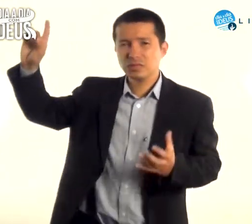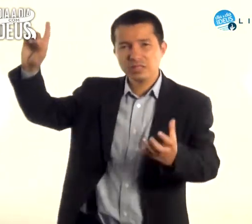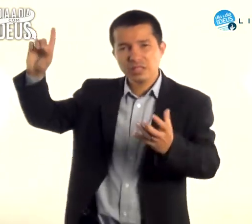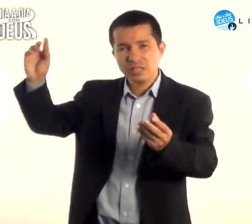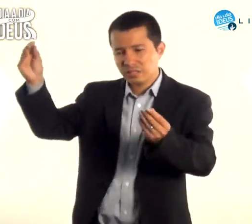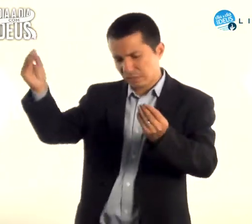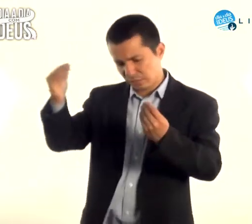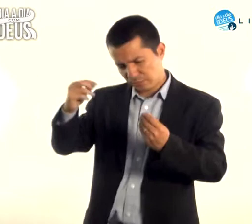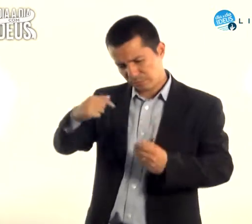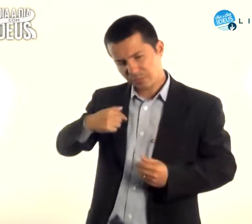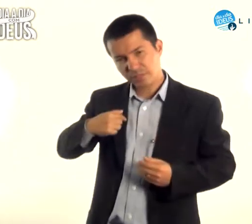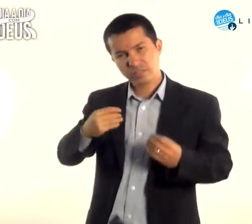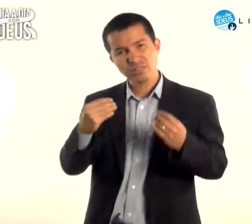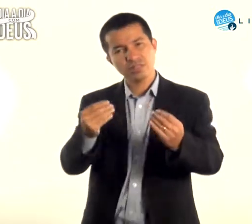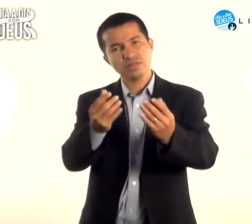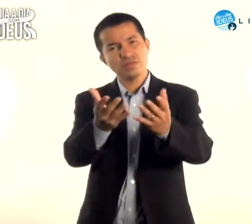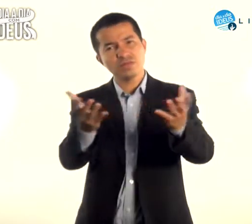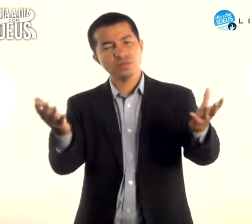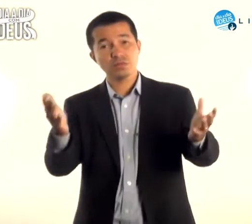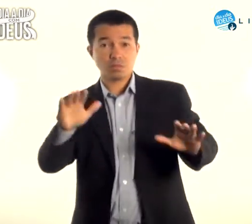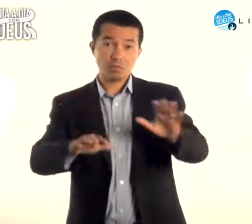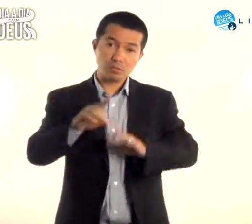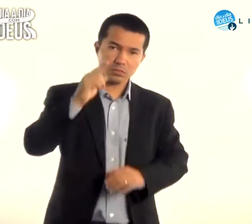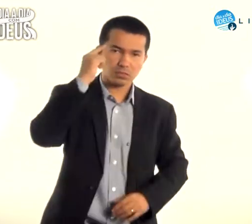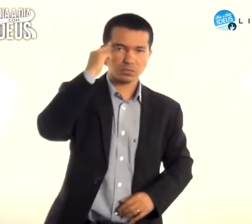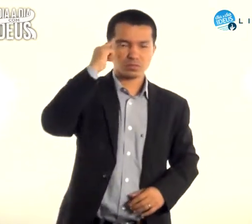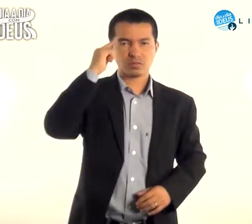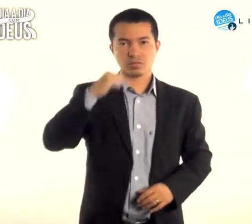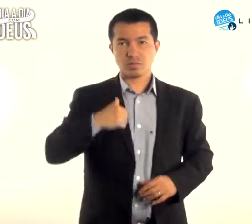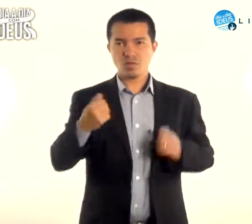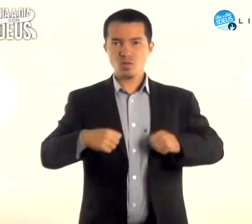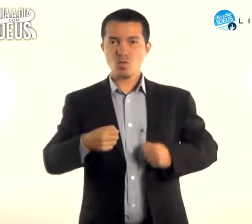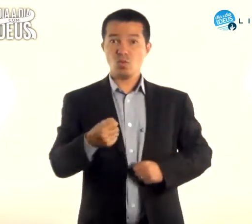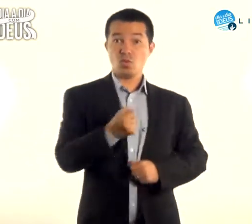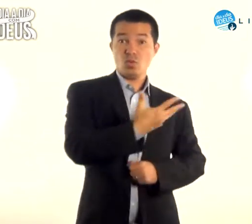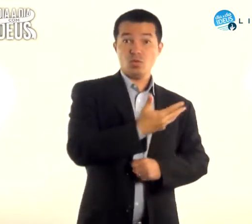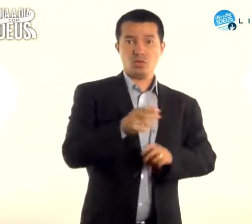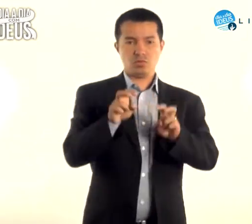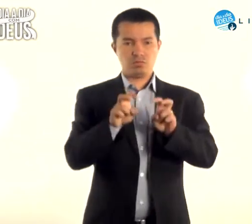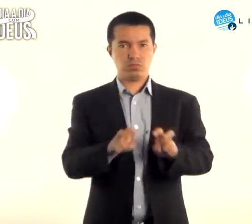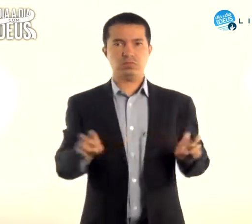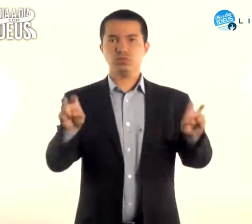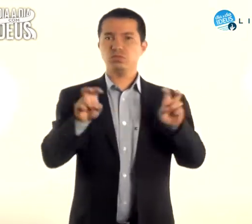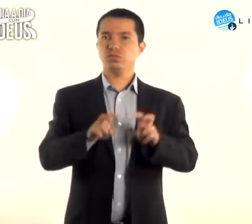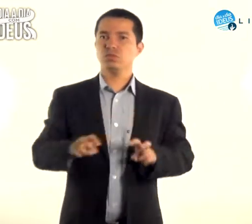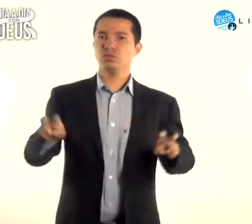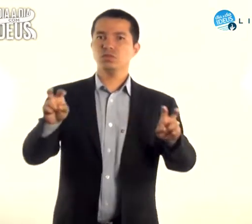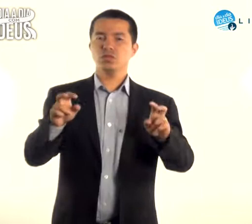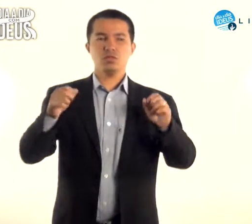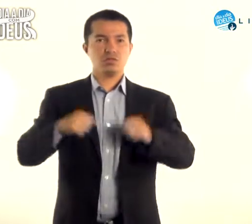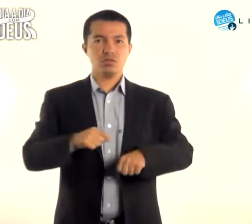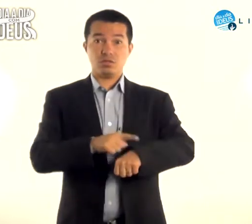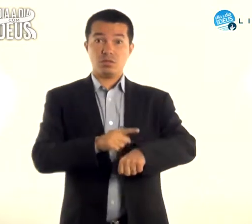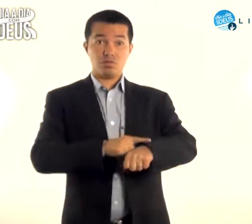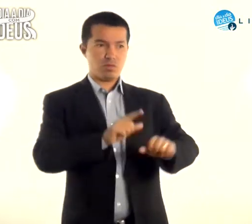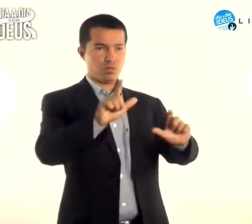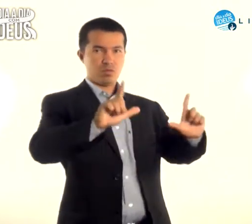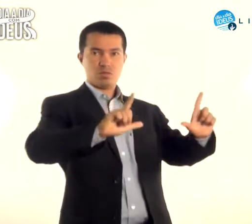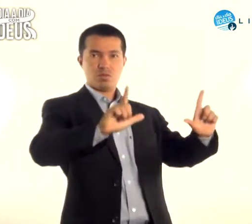vida hoje. É o computador novo que a gente precisa, é o tempo de ver a televisão que a gente tanto precisa,